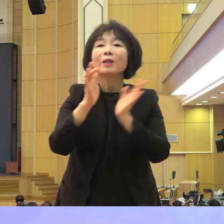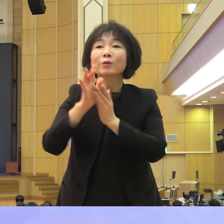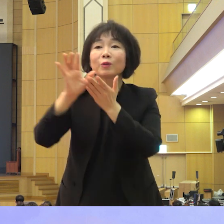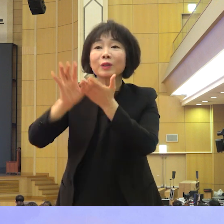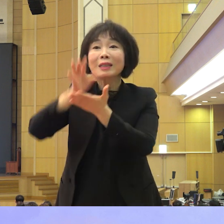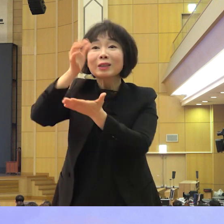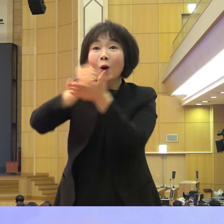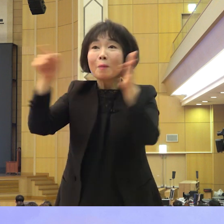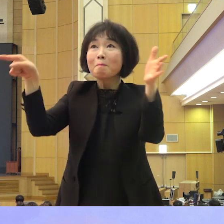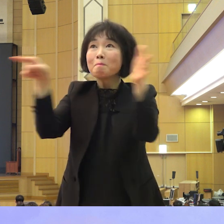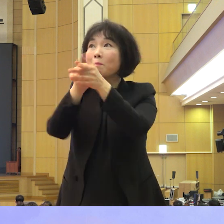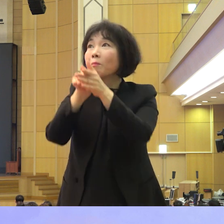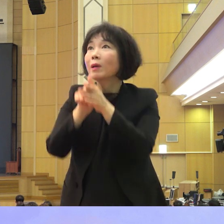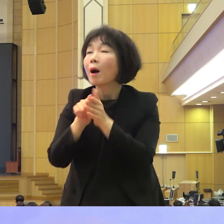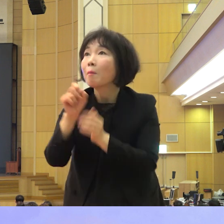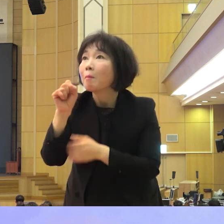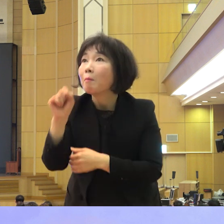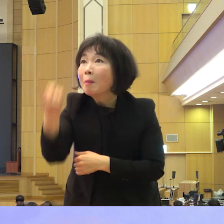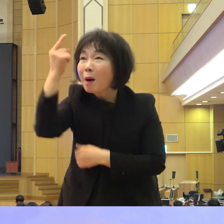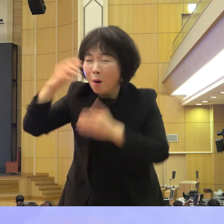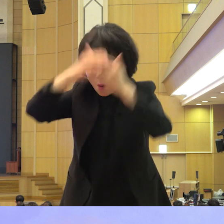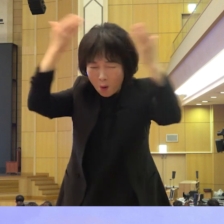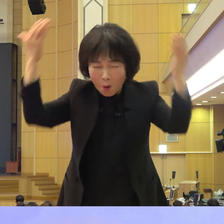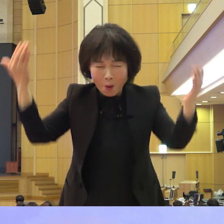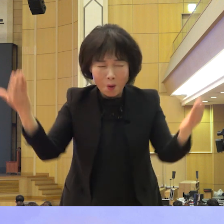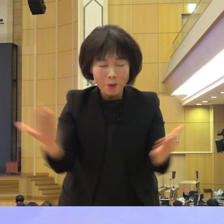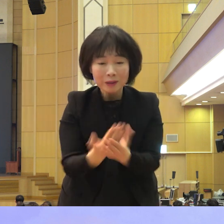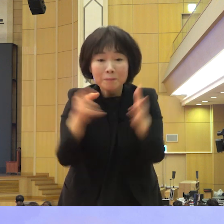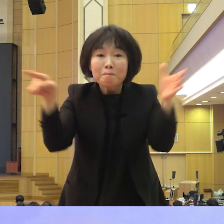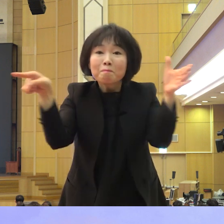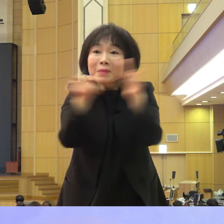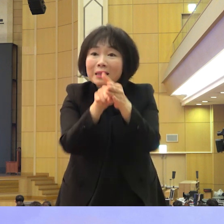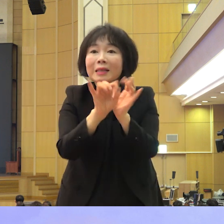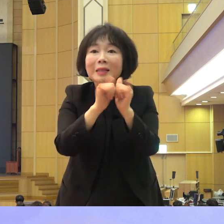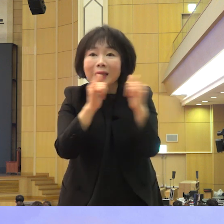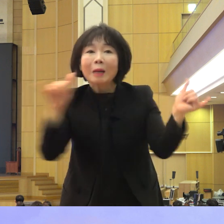그리스도를 믿음으로 말미암아 모든 믿는 자에게,